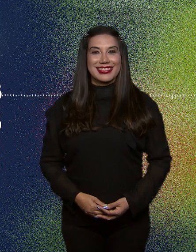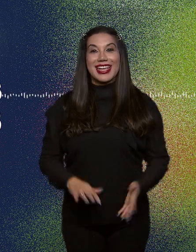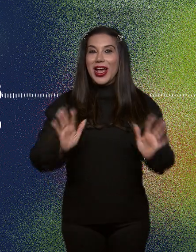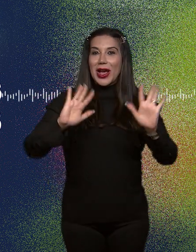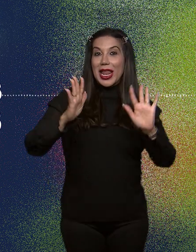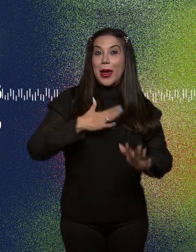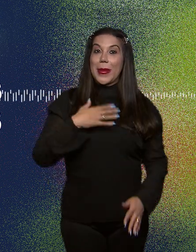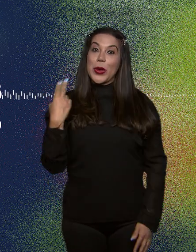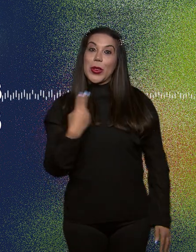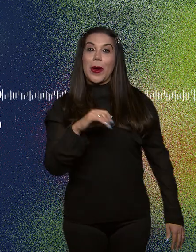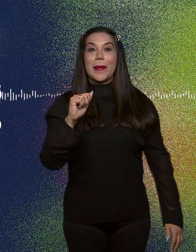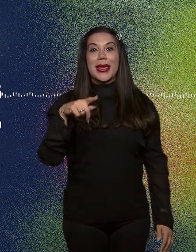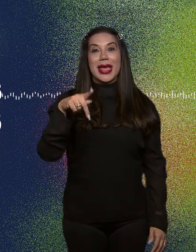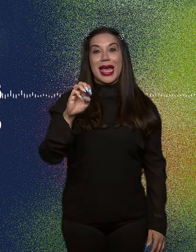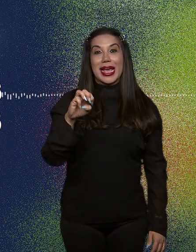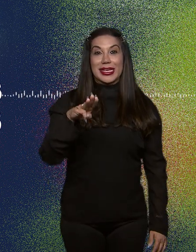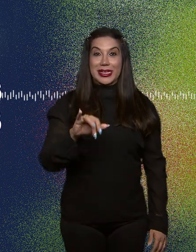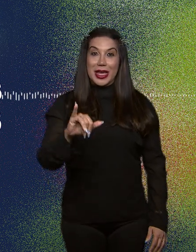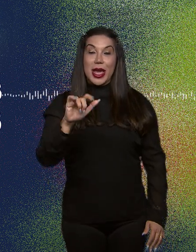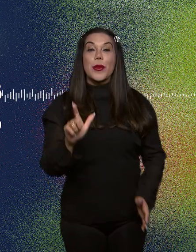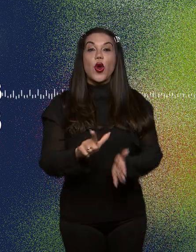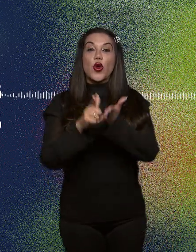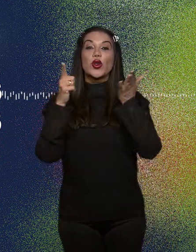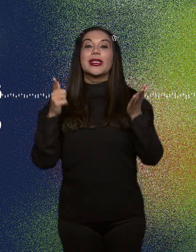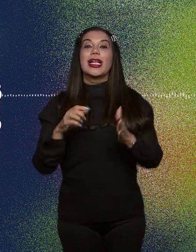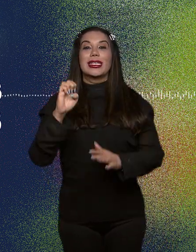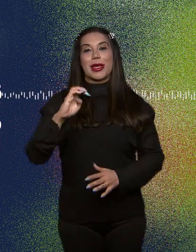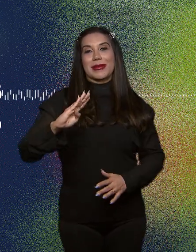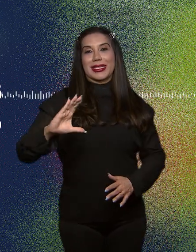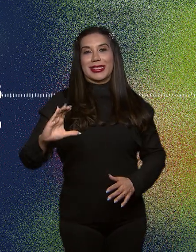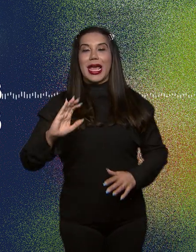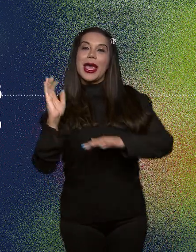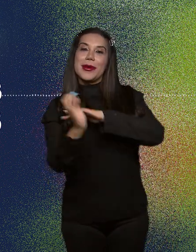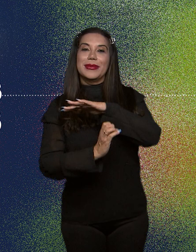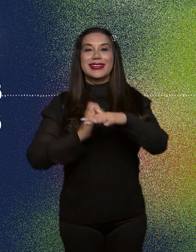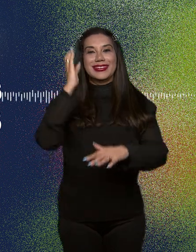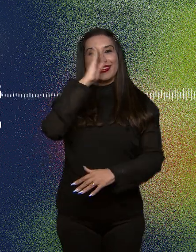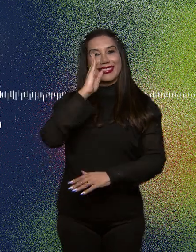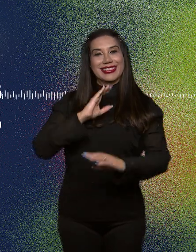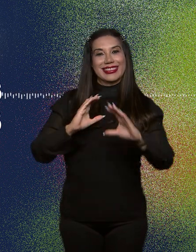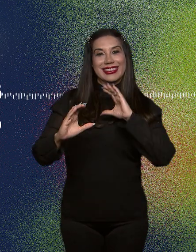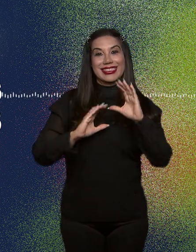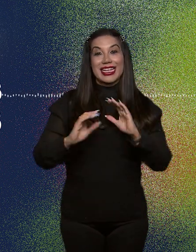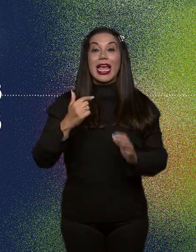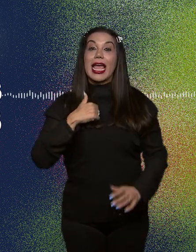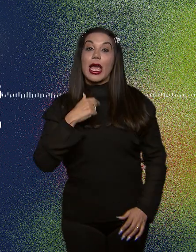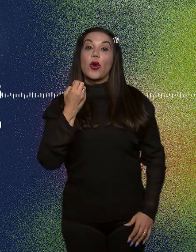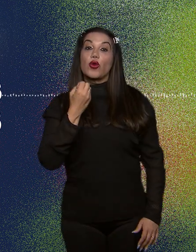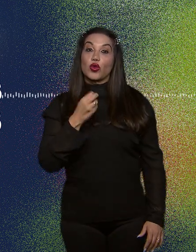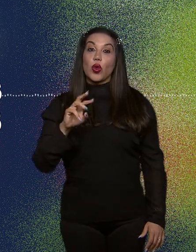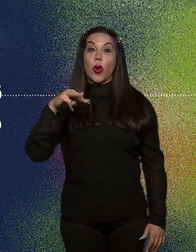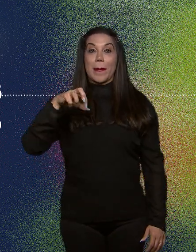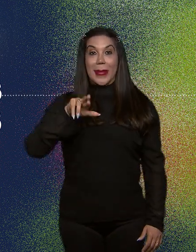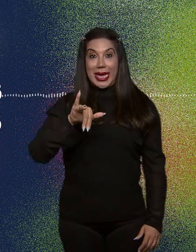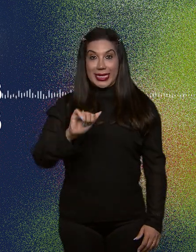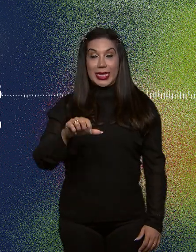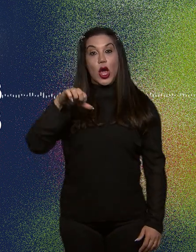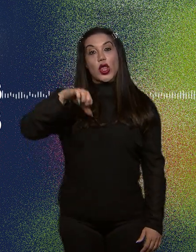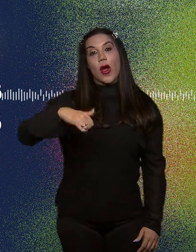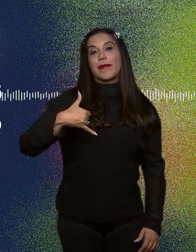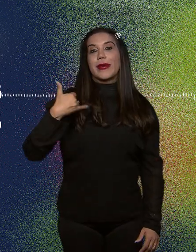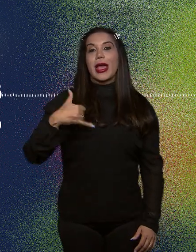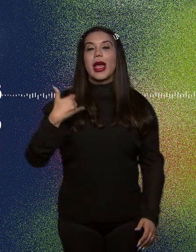Olá, eu sou a Kemini Tahara, jornalista da empresa Brasil de Comunicação. Eu sou a Maria Eduarda, tenho 9 anos.